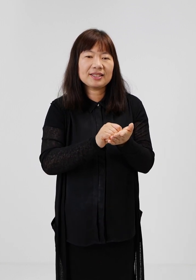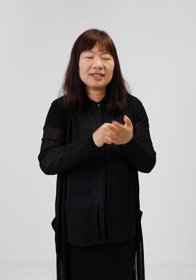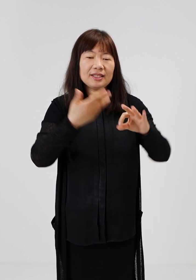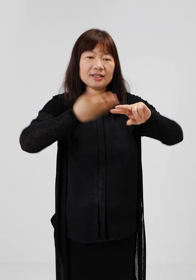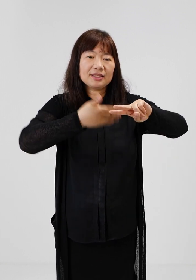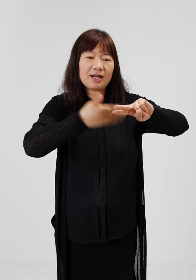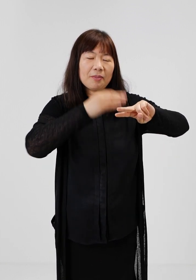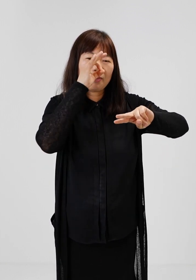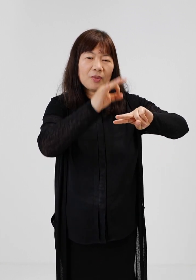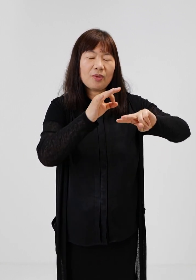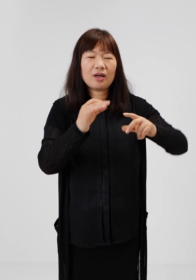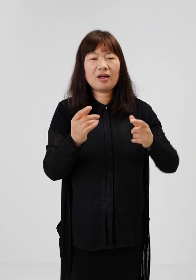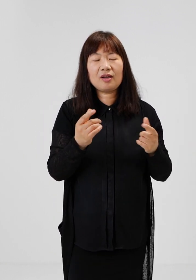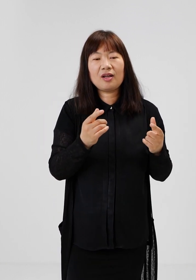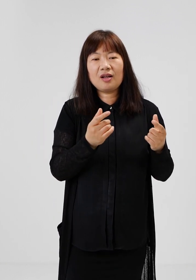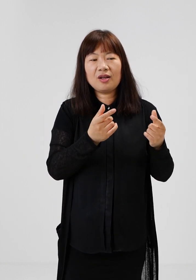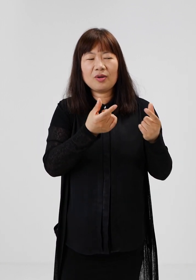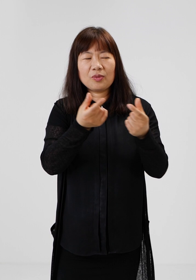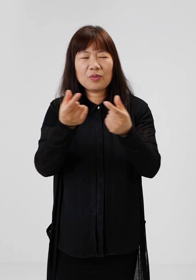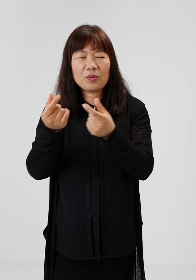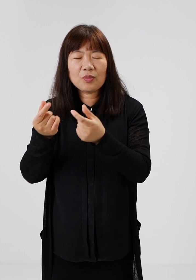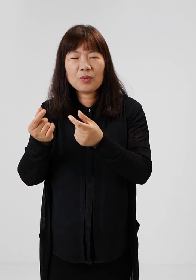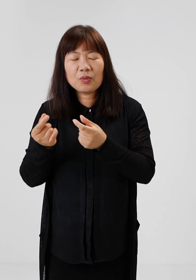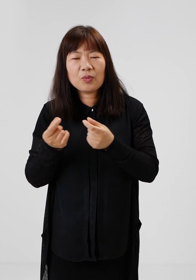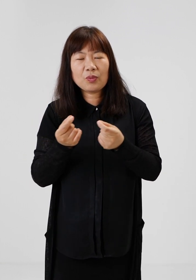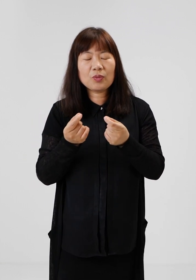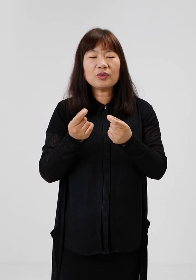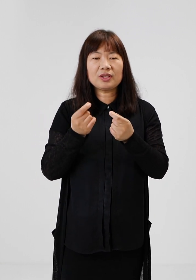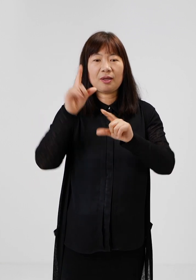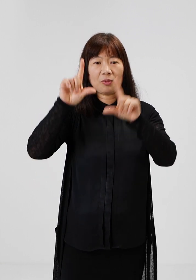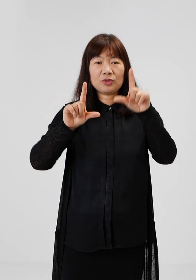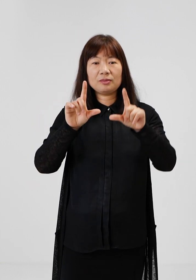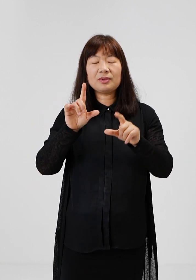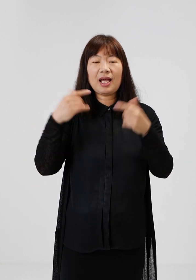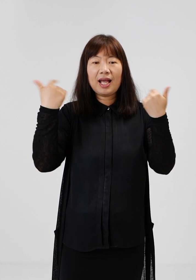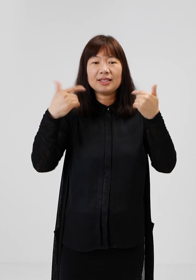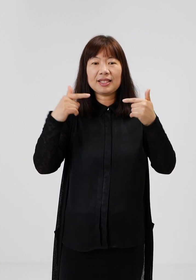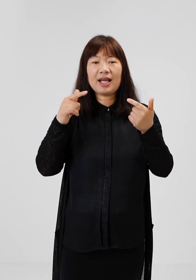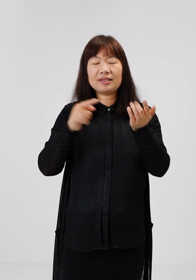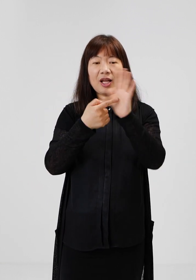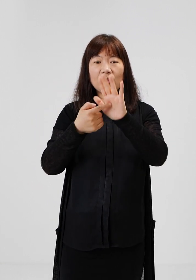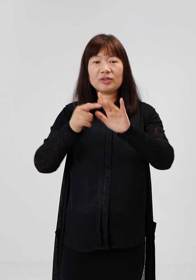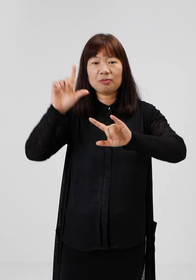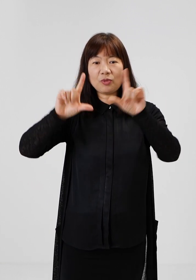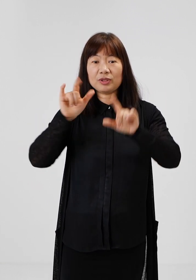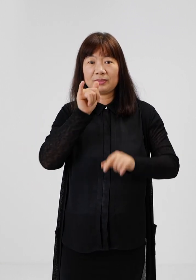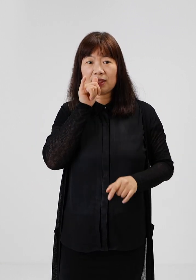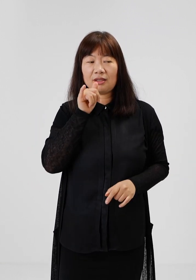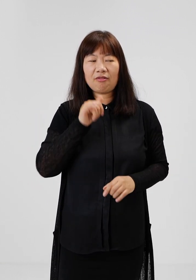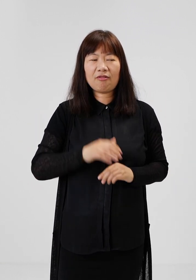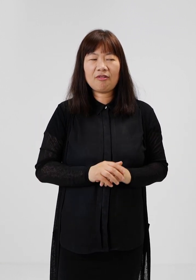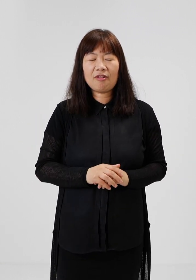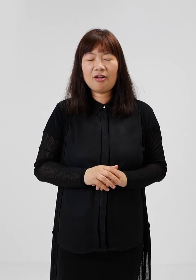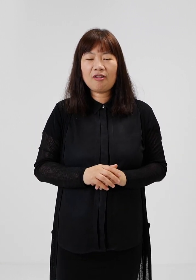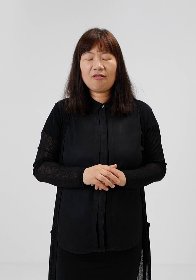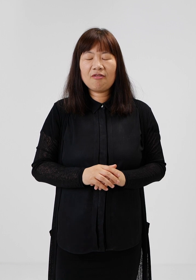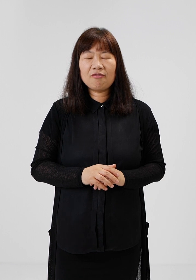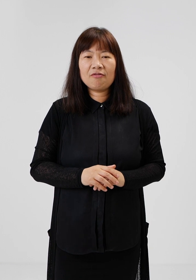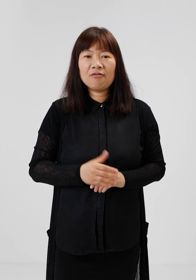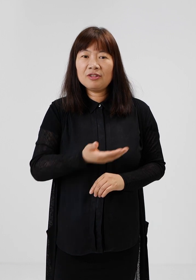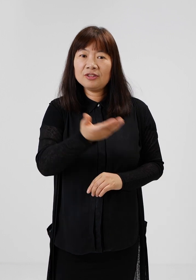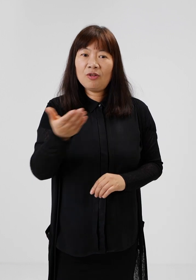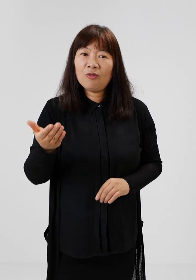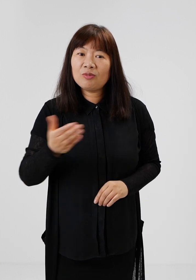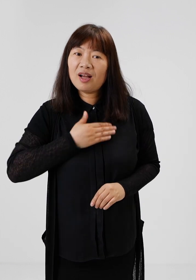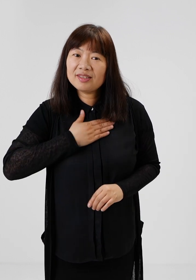있습니다. 한 번도 안 빠지는 씬이 있어요. 장면이 있어요. 혹시 보신 분들 가운데 무슨